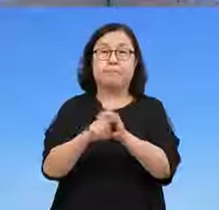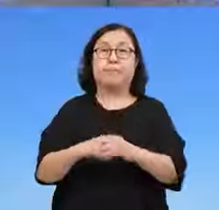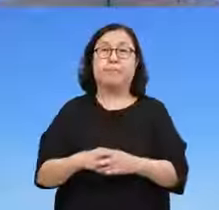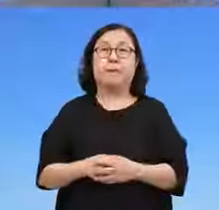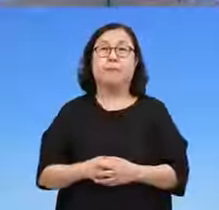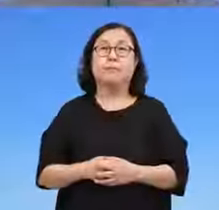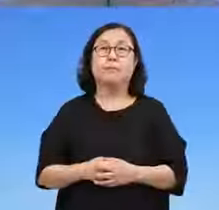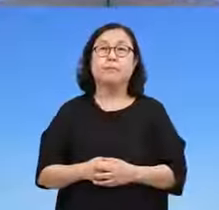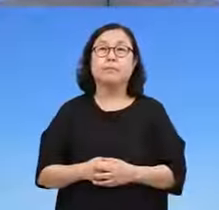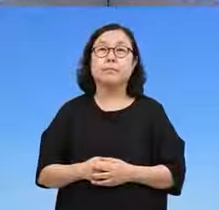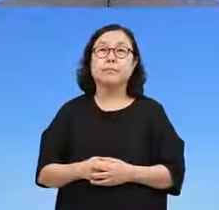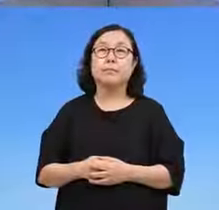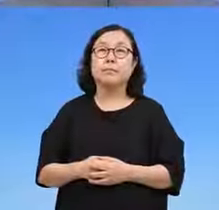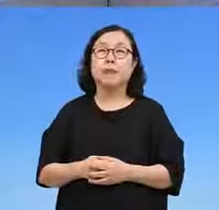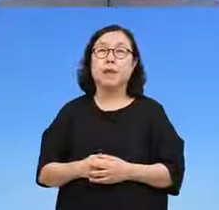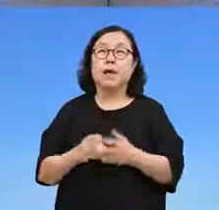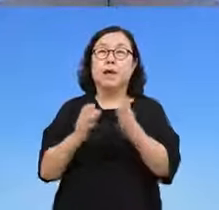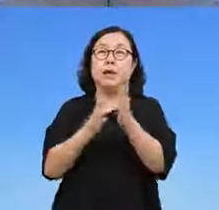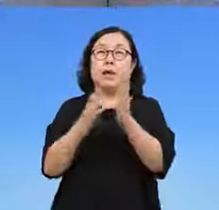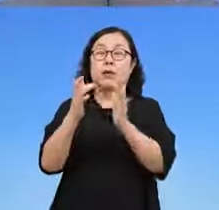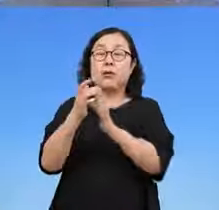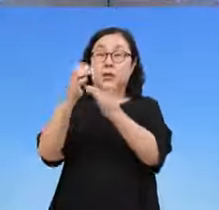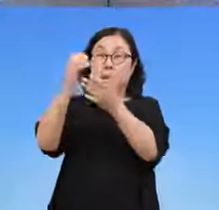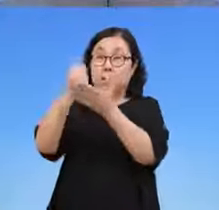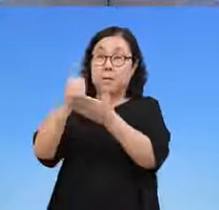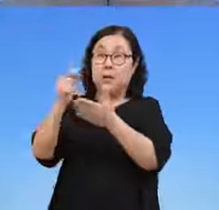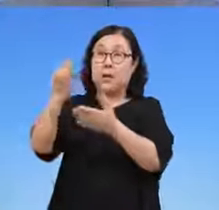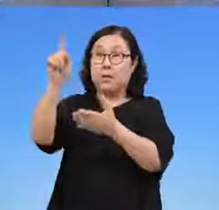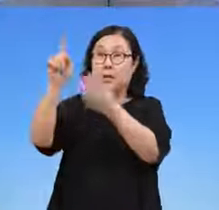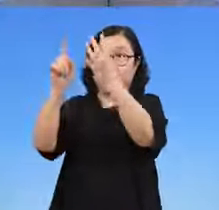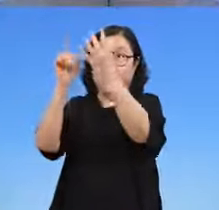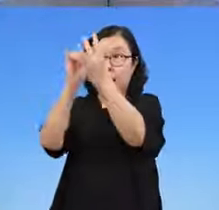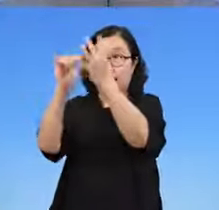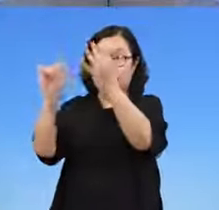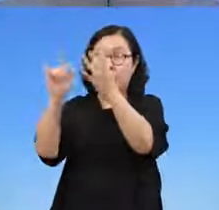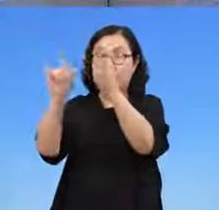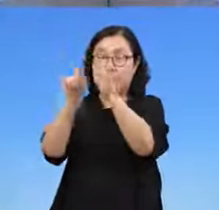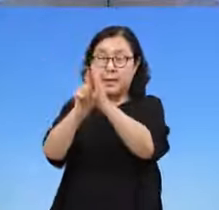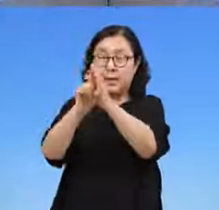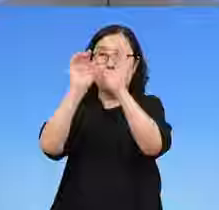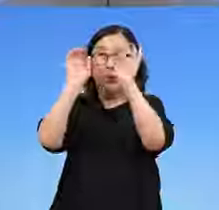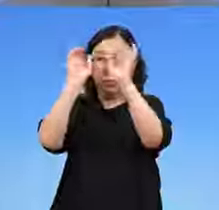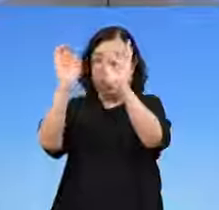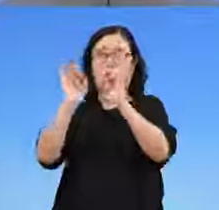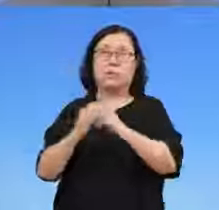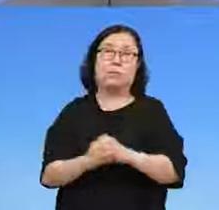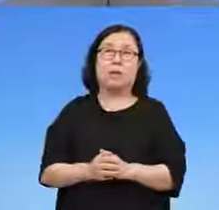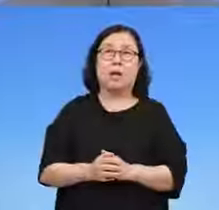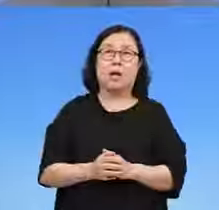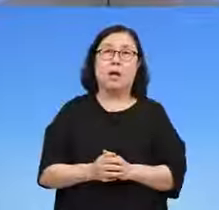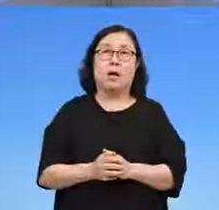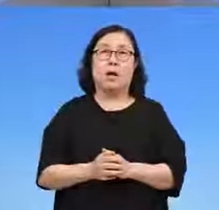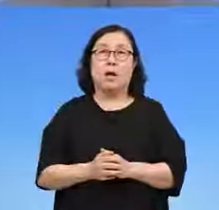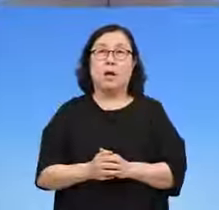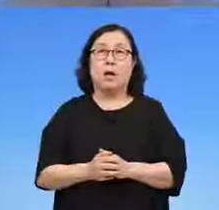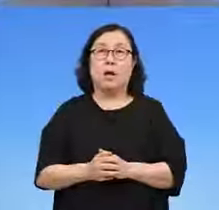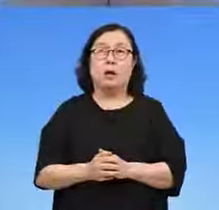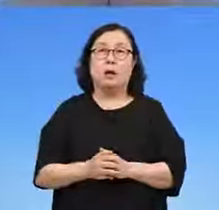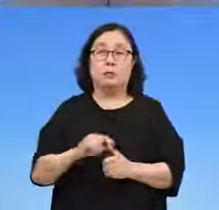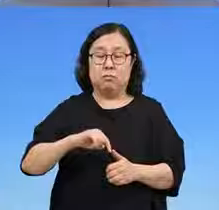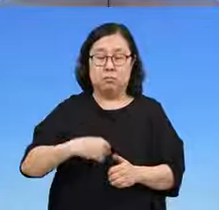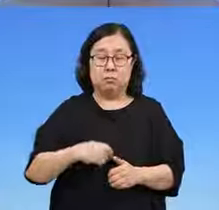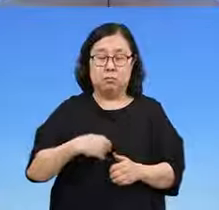믿음. 5절에서 예수께서 그들의 믿음을 보시고 이렇게 되어 있는데요, 여러분 스스로 분석해